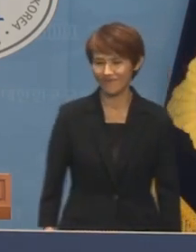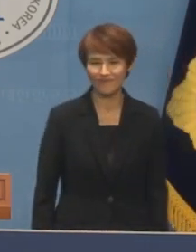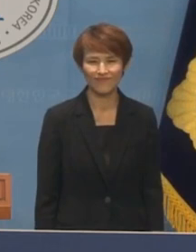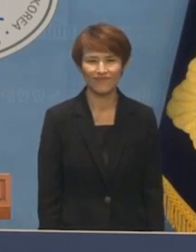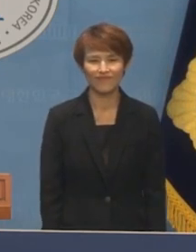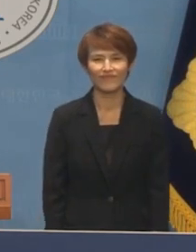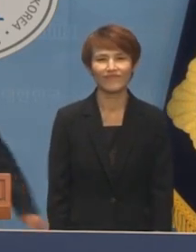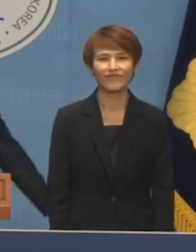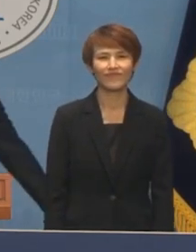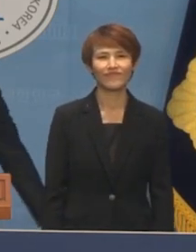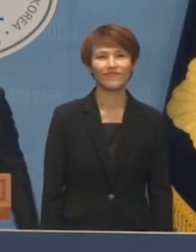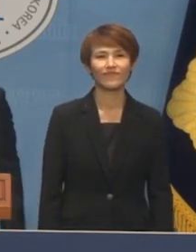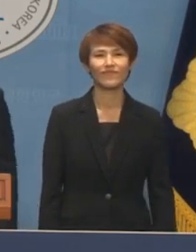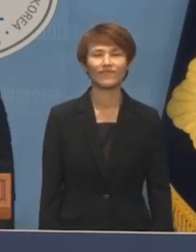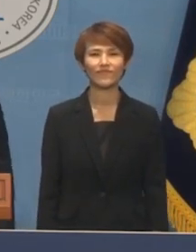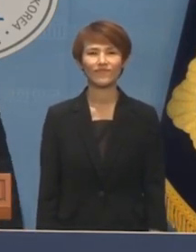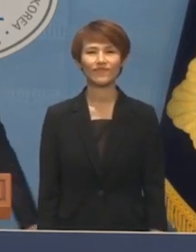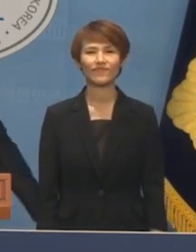맞습니다.